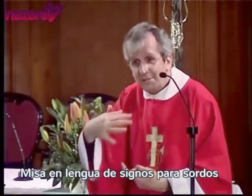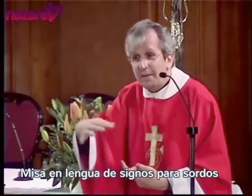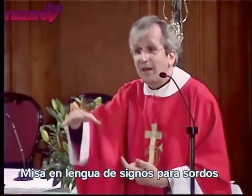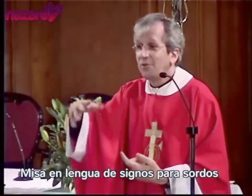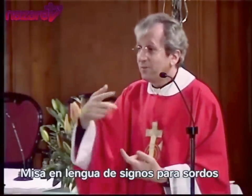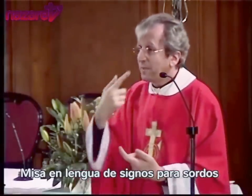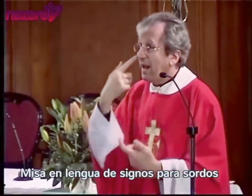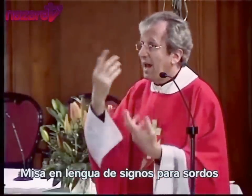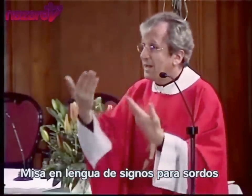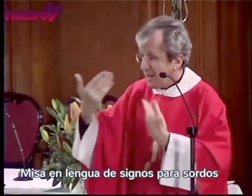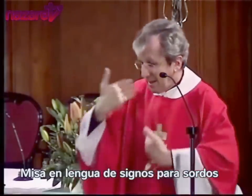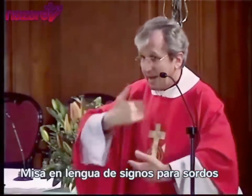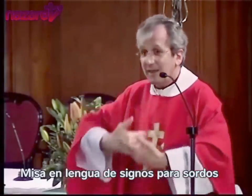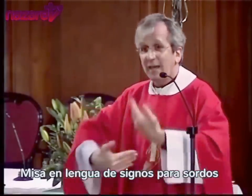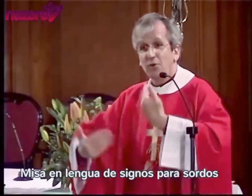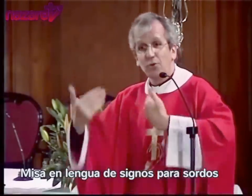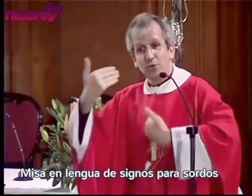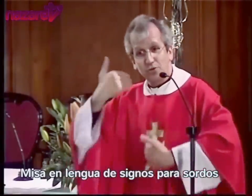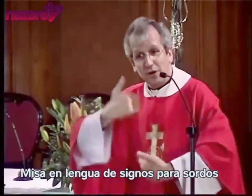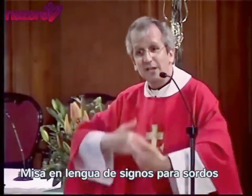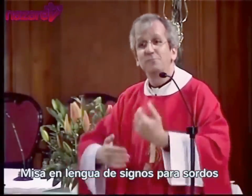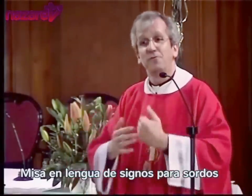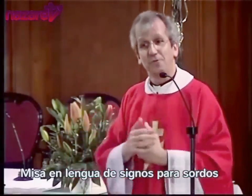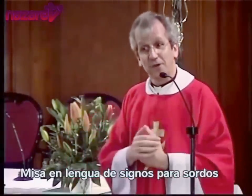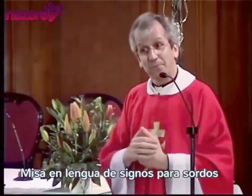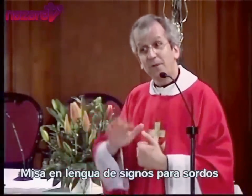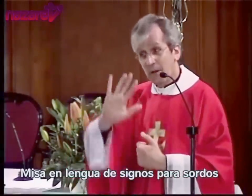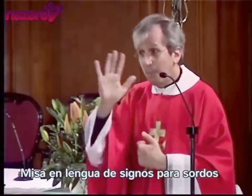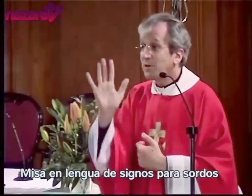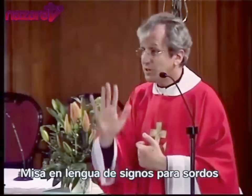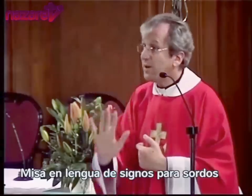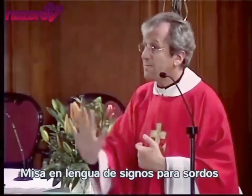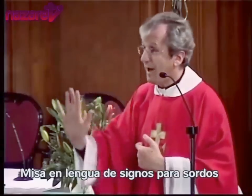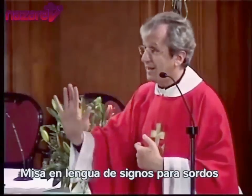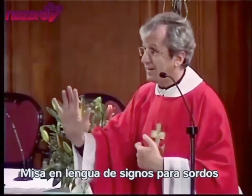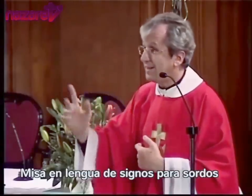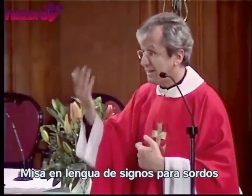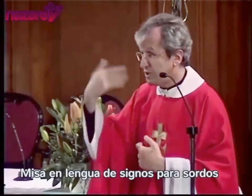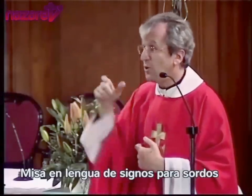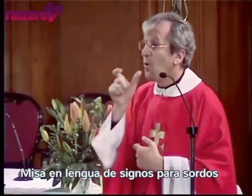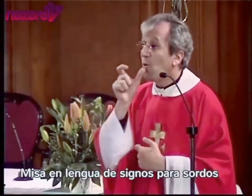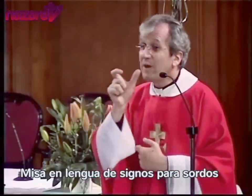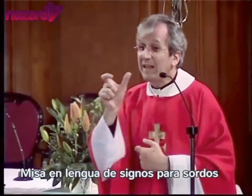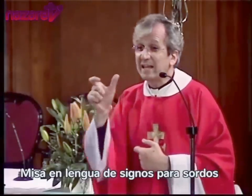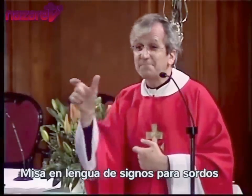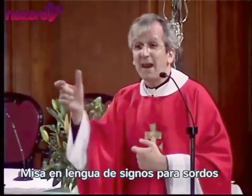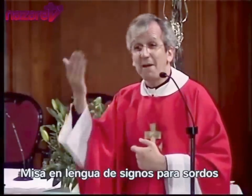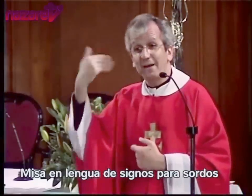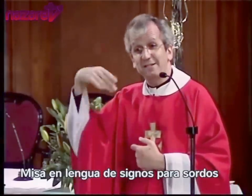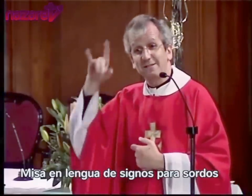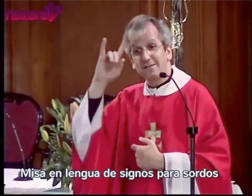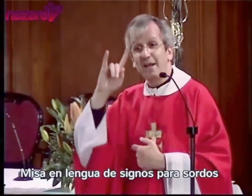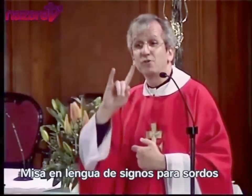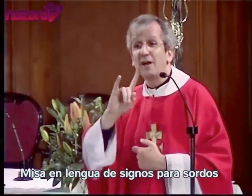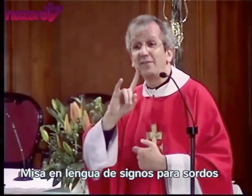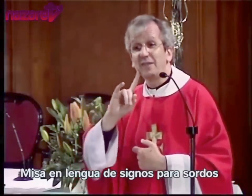y expirando el aire que hace que todo nuestro organismo funcione. Pues es una imagen, y de hecho una de las